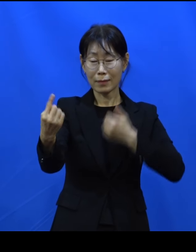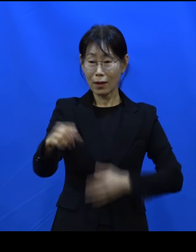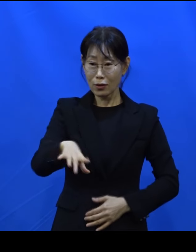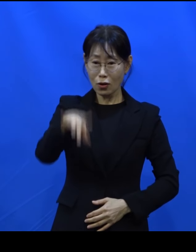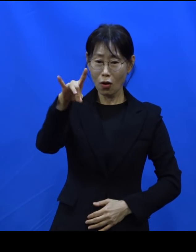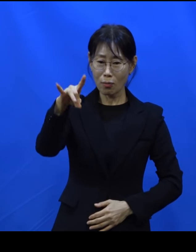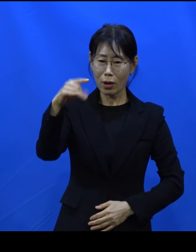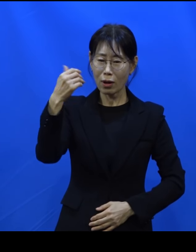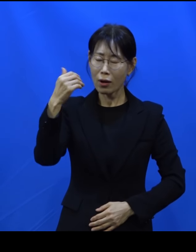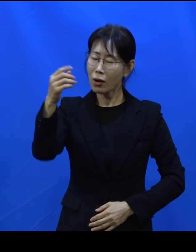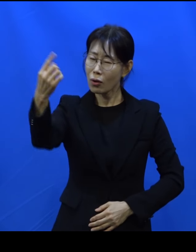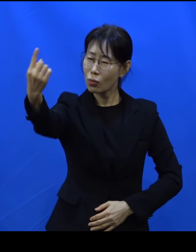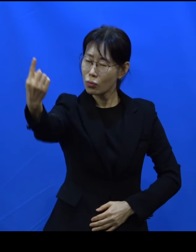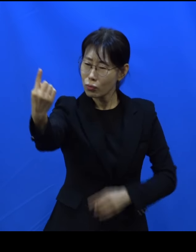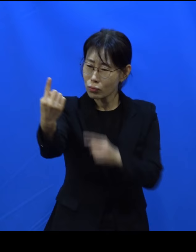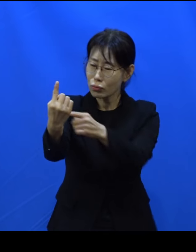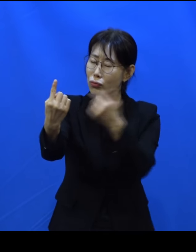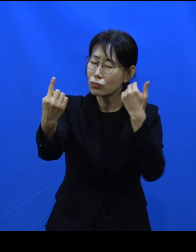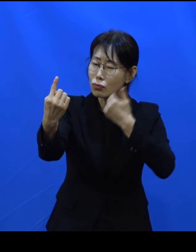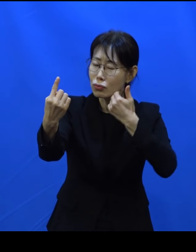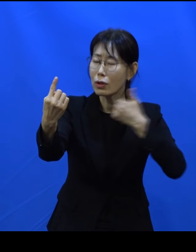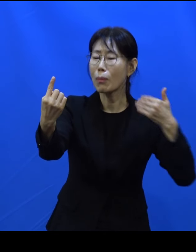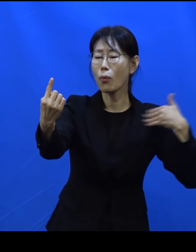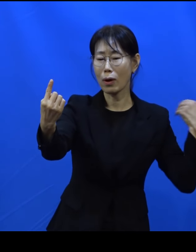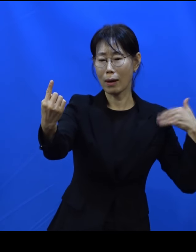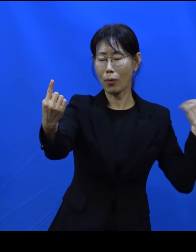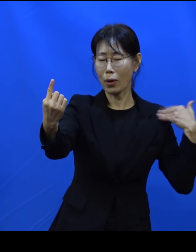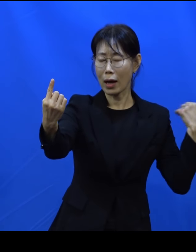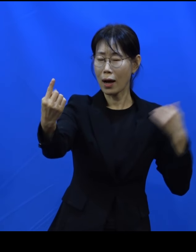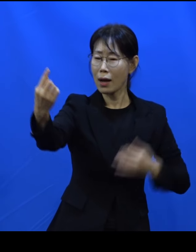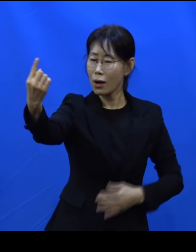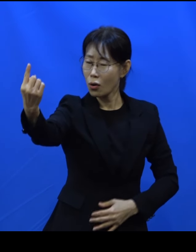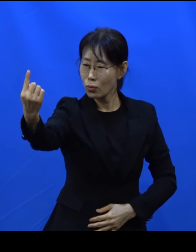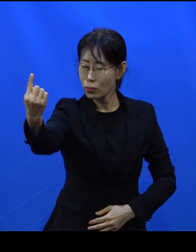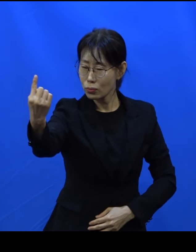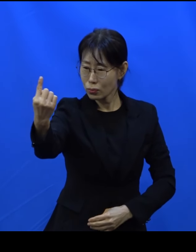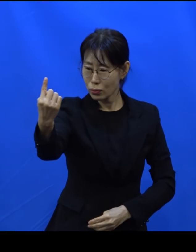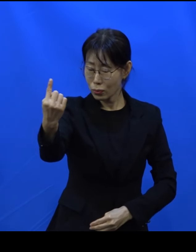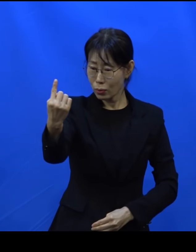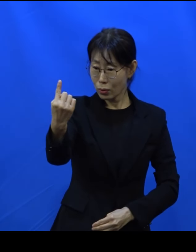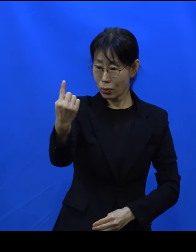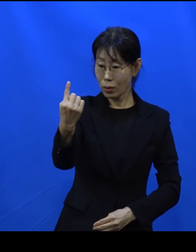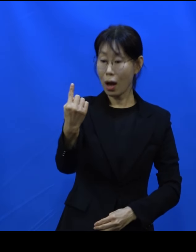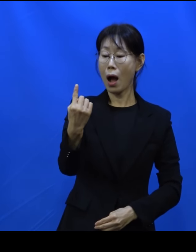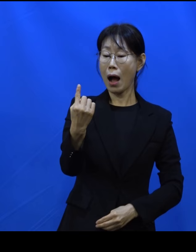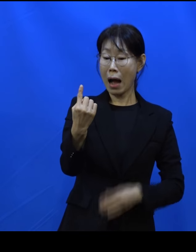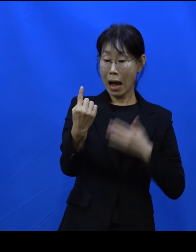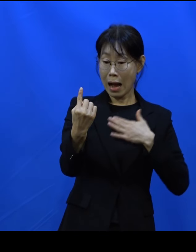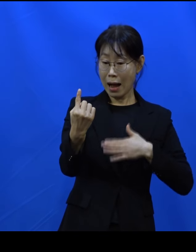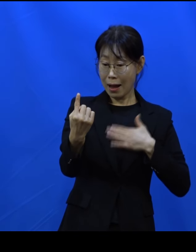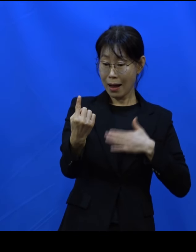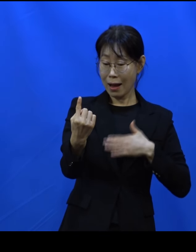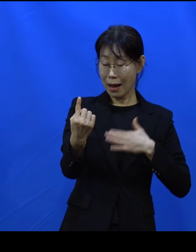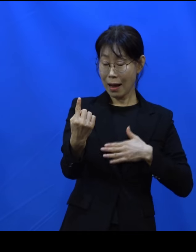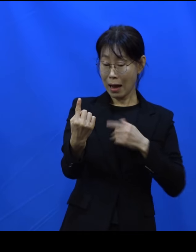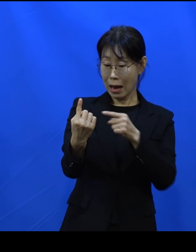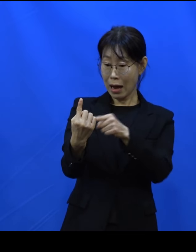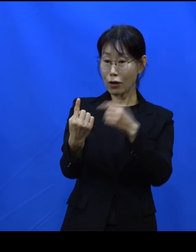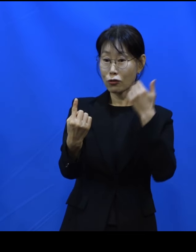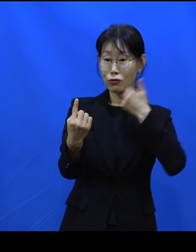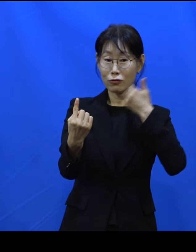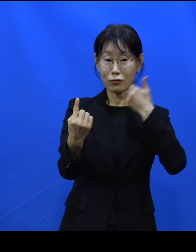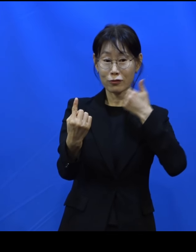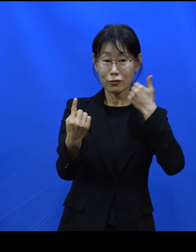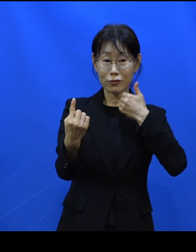거죠. 그래서 그 장엄한 행렬은 서서히 정체를 드러내는데 누가 오시느냐. 다가오는 그이가